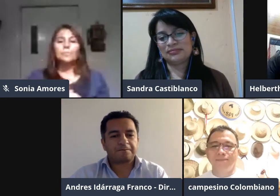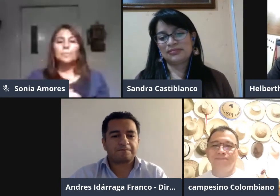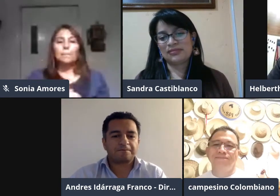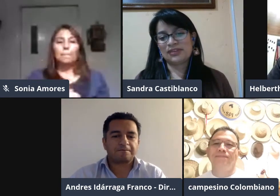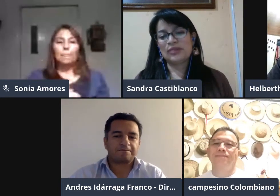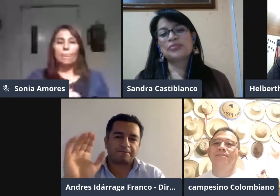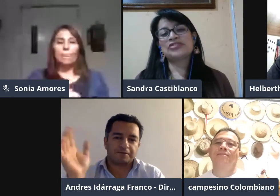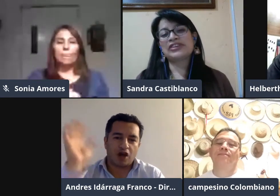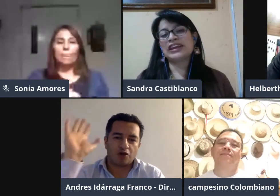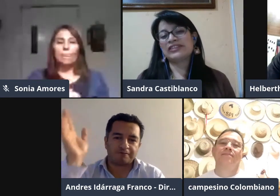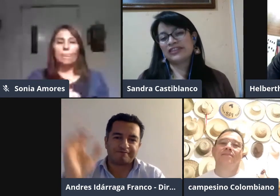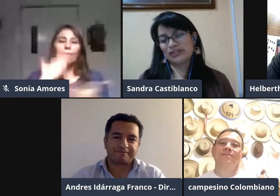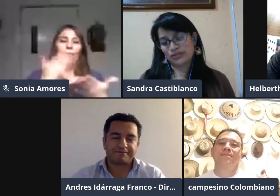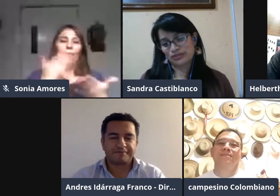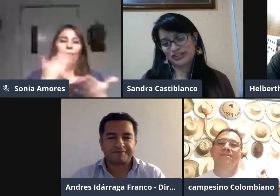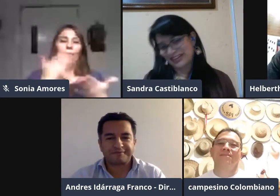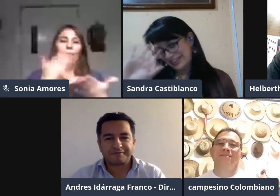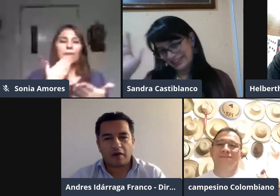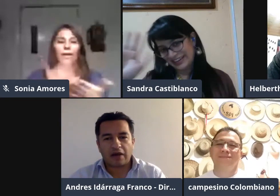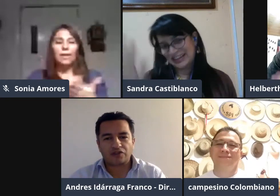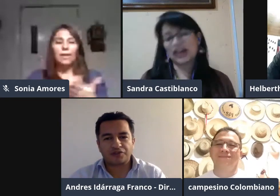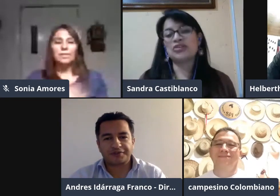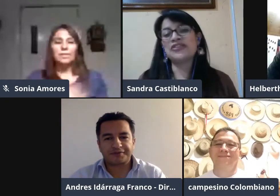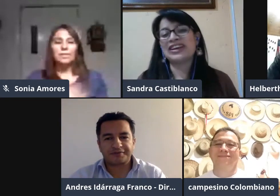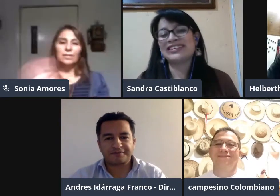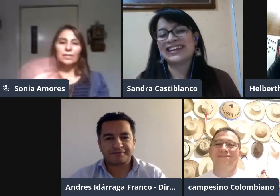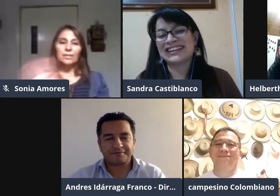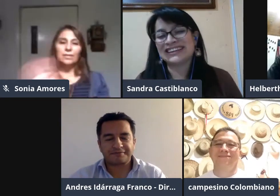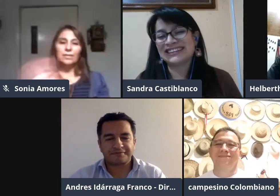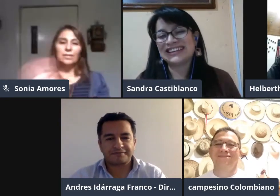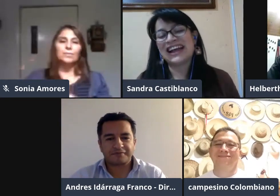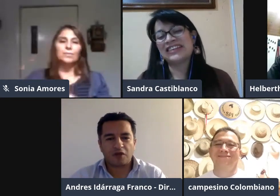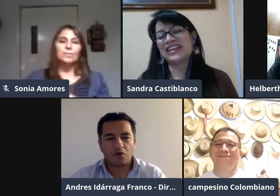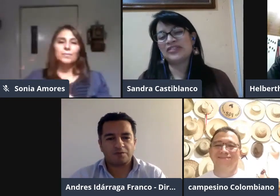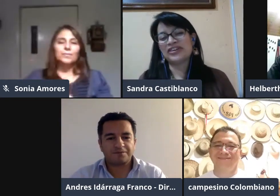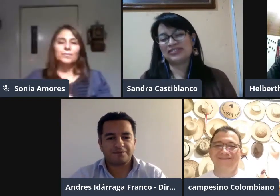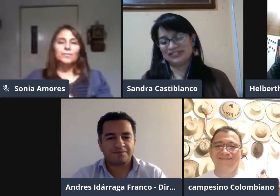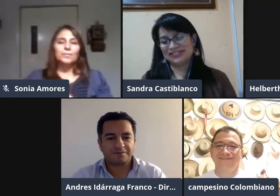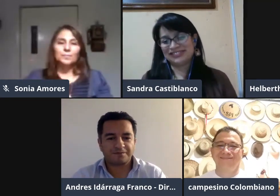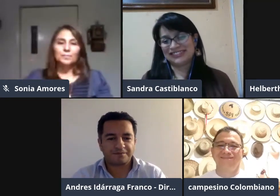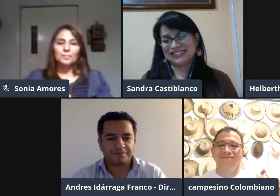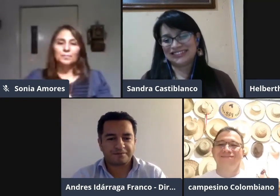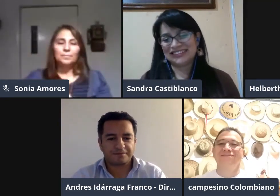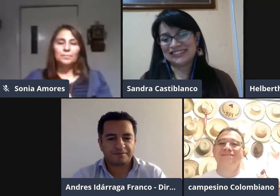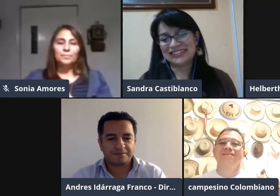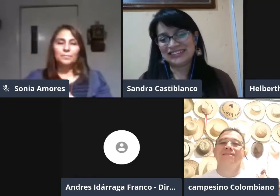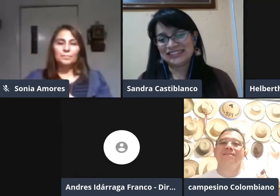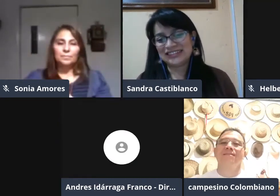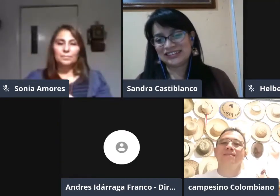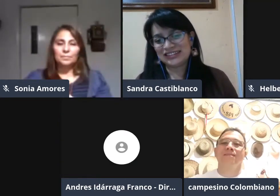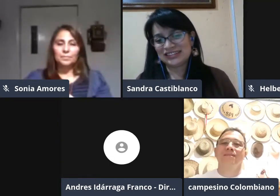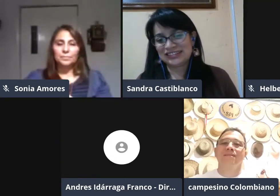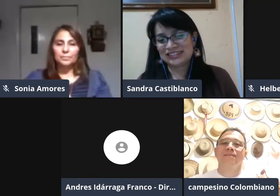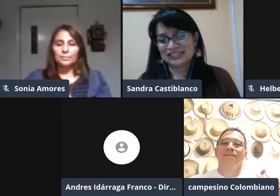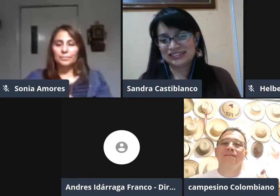Gracias. Muchas gracias a ustedes. Hasta luego. Hasta luego.